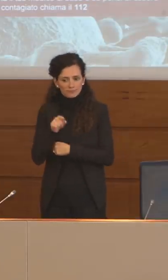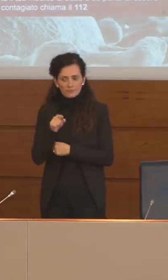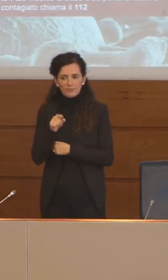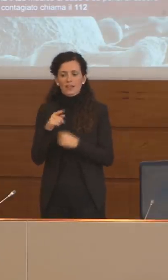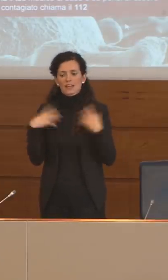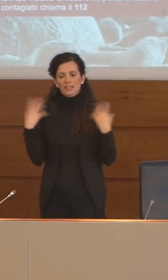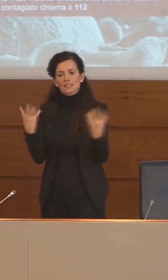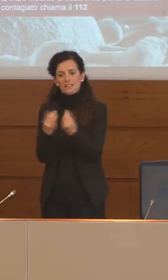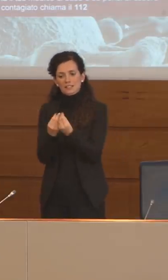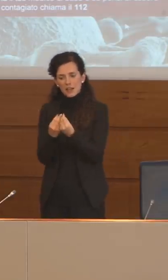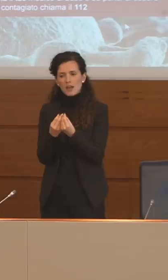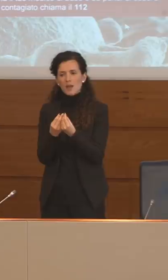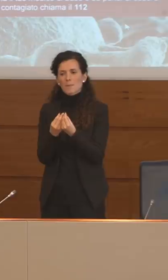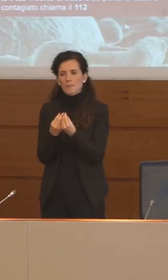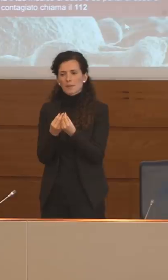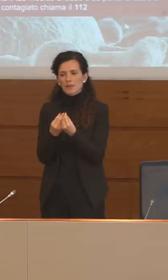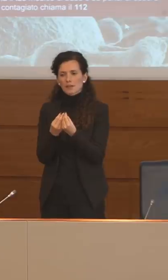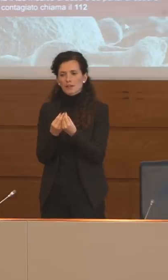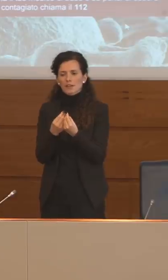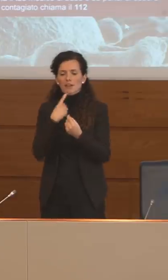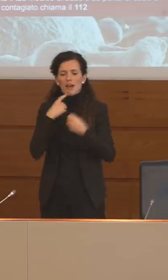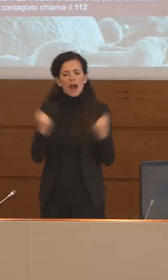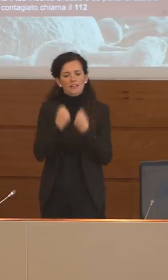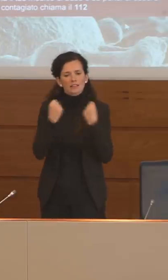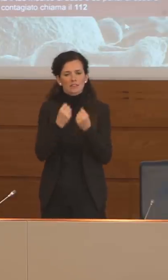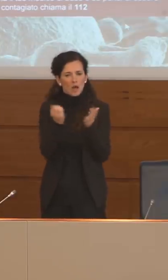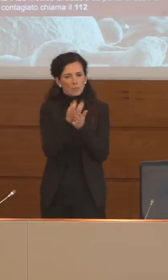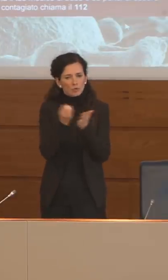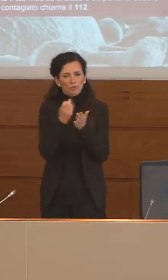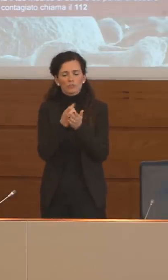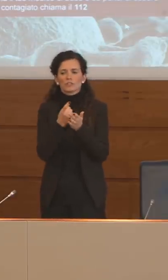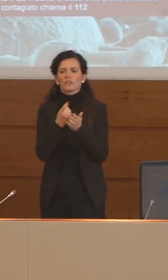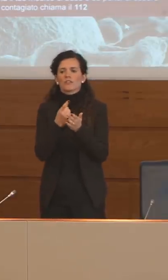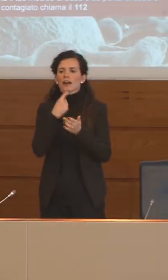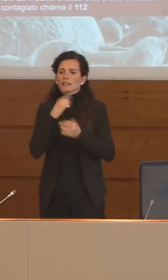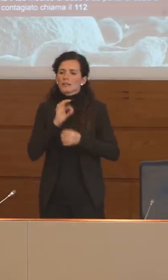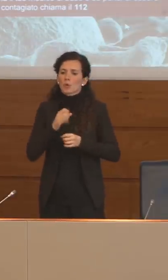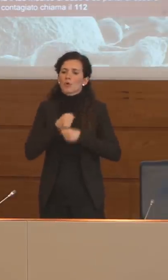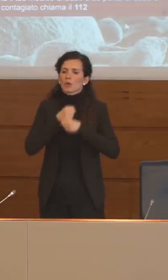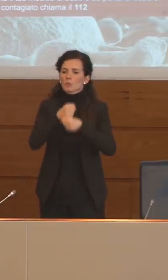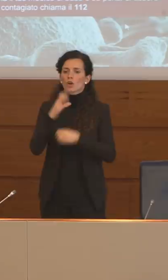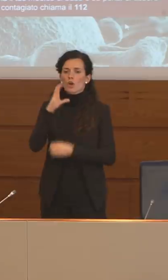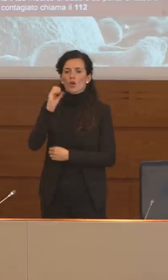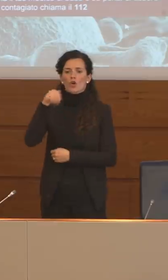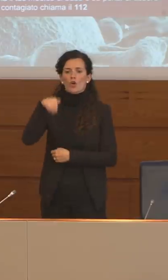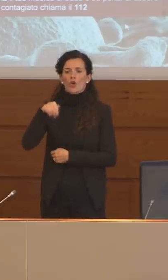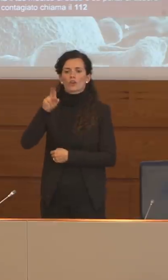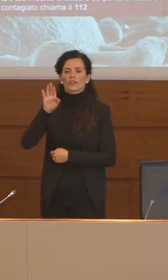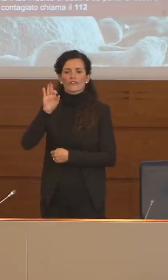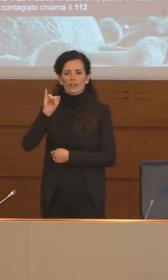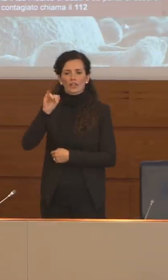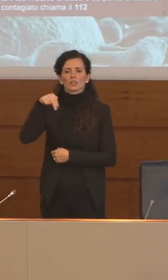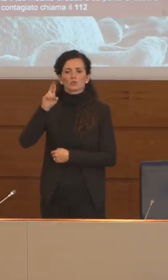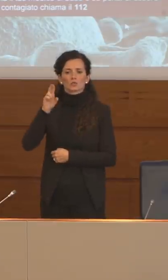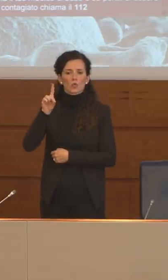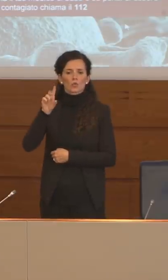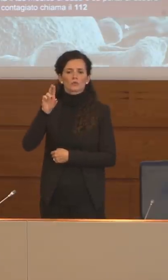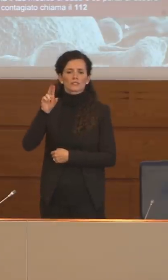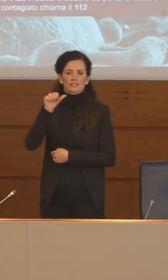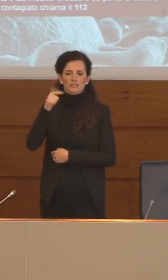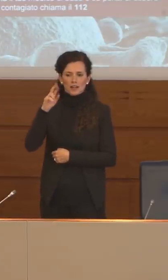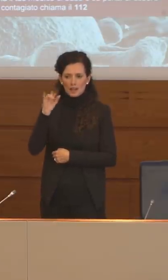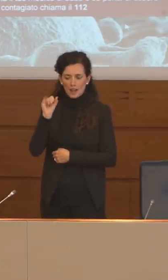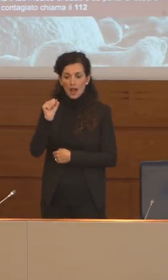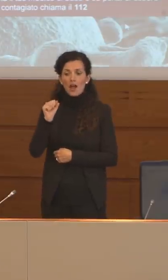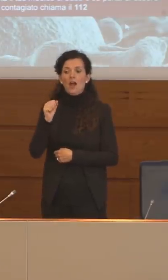ai rappresentati del mondo dell'attività produttiva in particolar modo i rappresentanti di confindustria abbiamo messo in piedi un